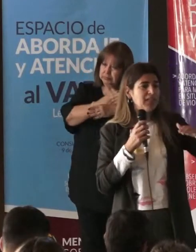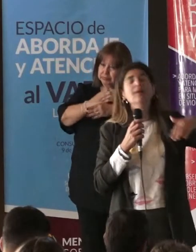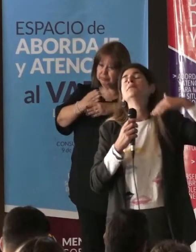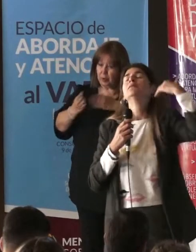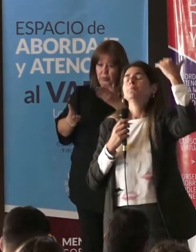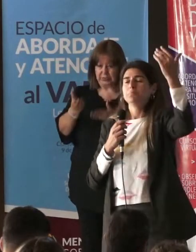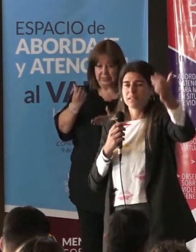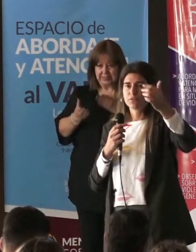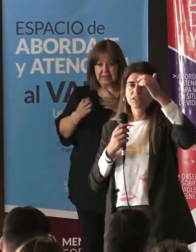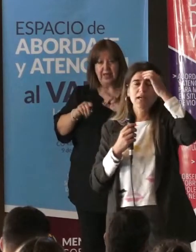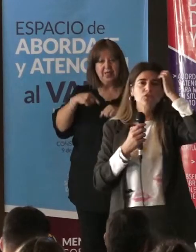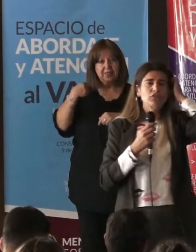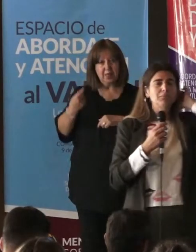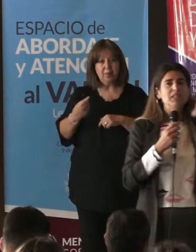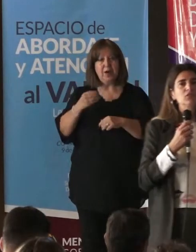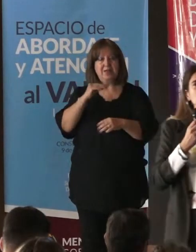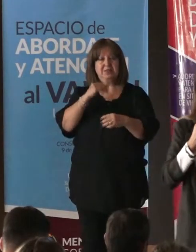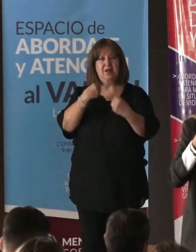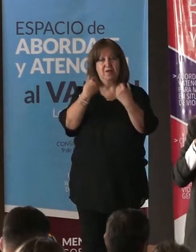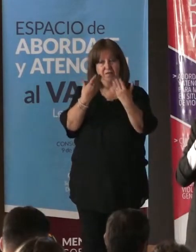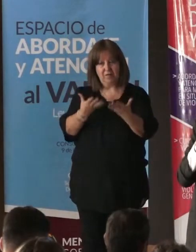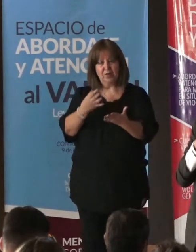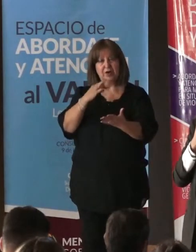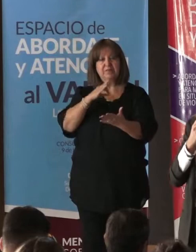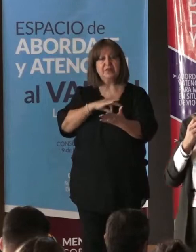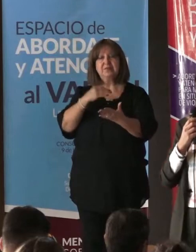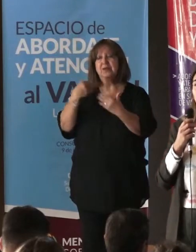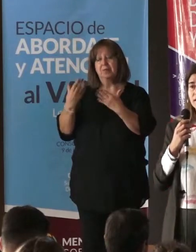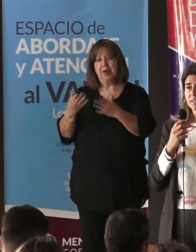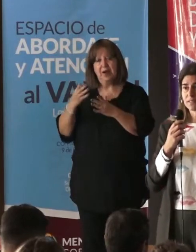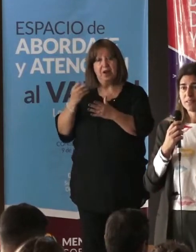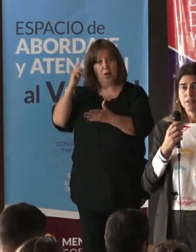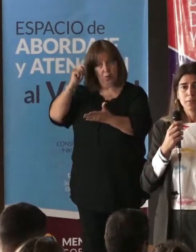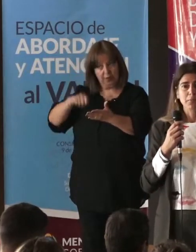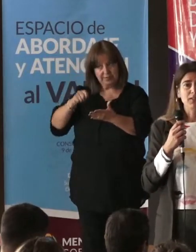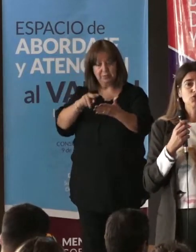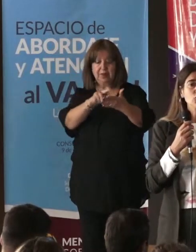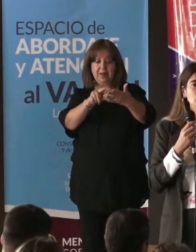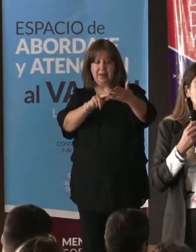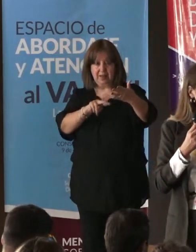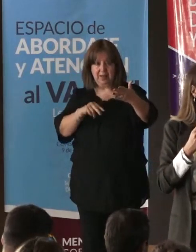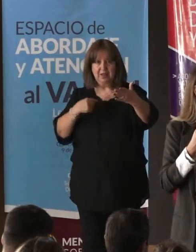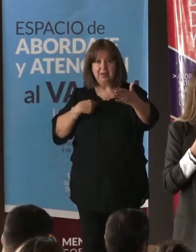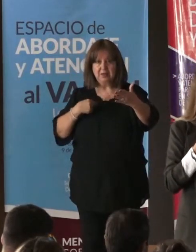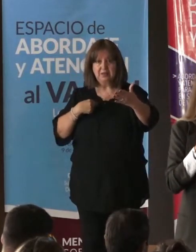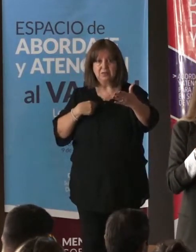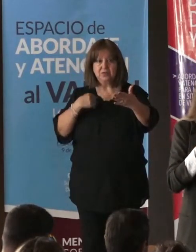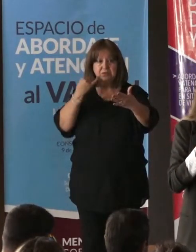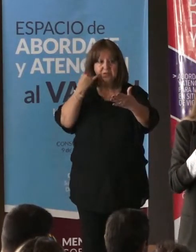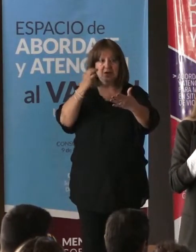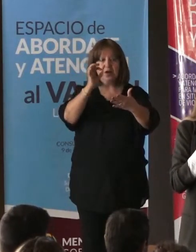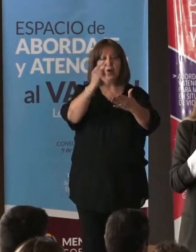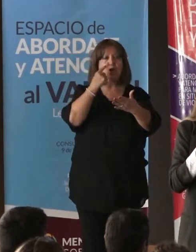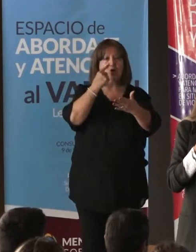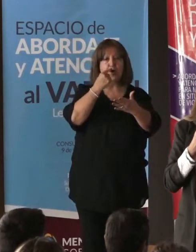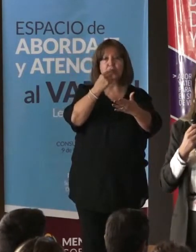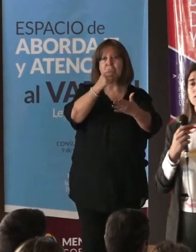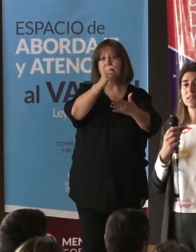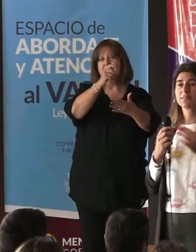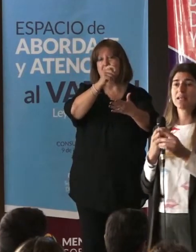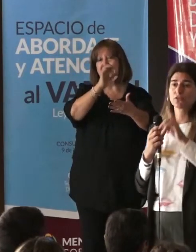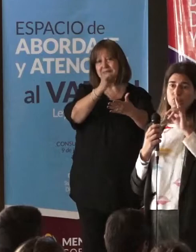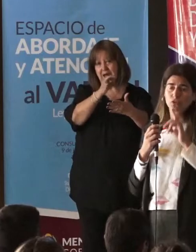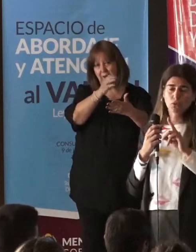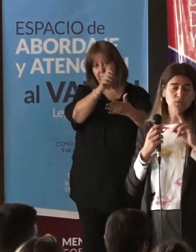después termina beneficiando, termina siendo también una herramienta para los jueces, porque yo tengo trazada a la persona en toda